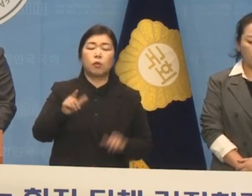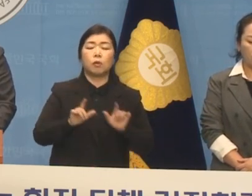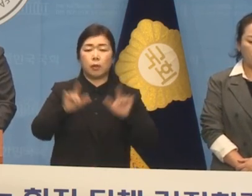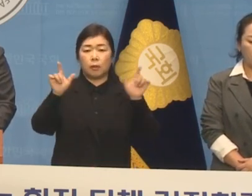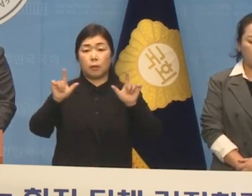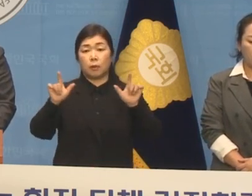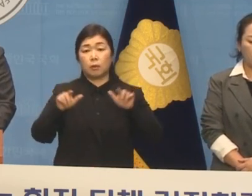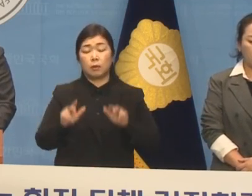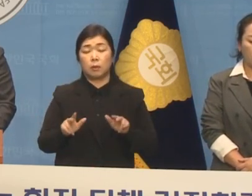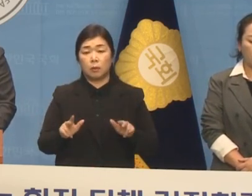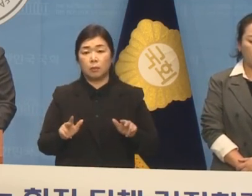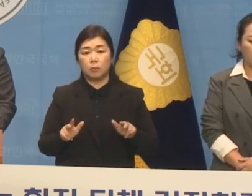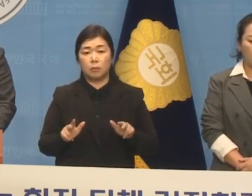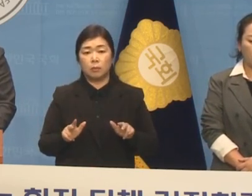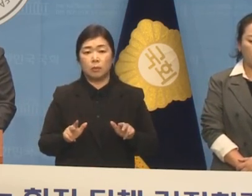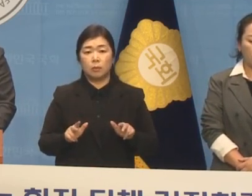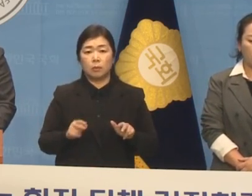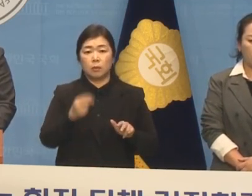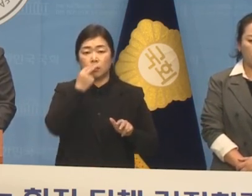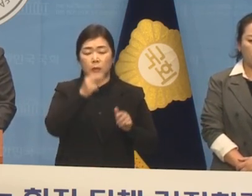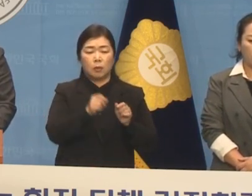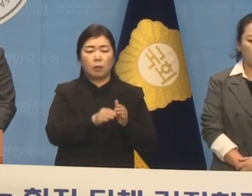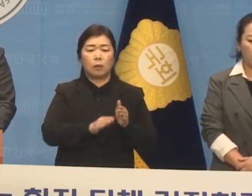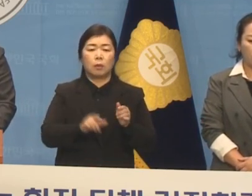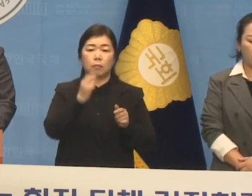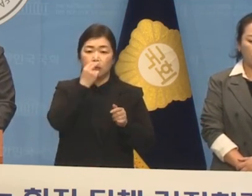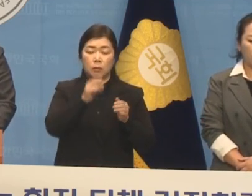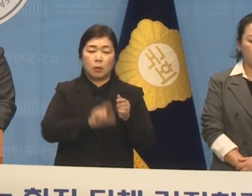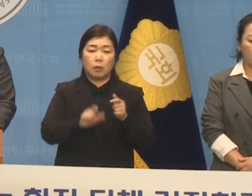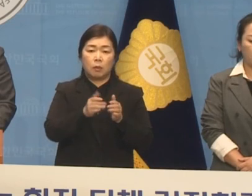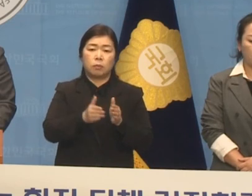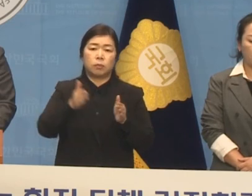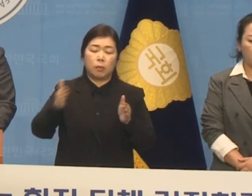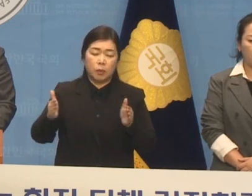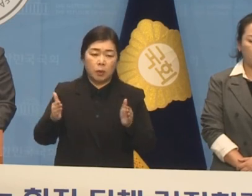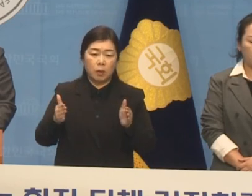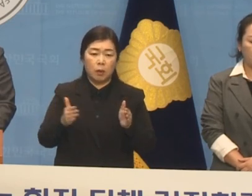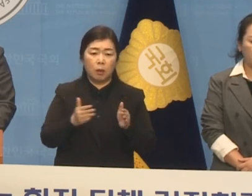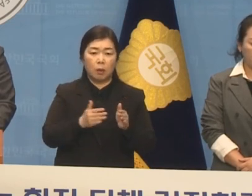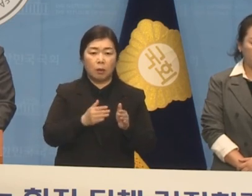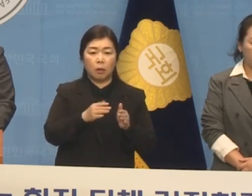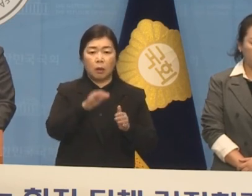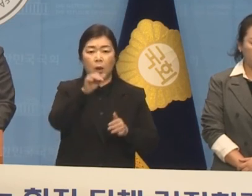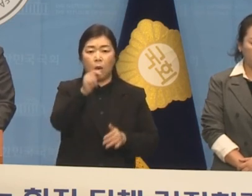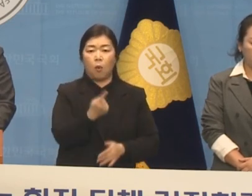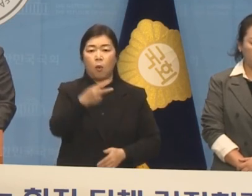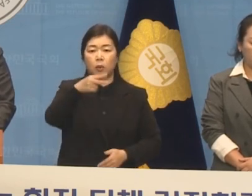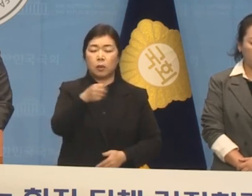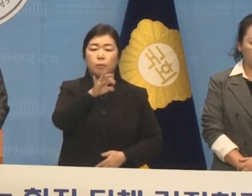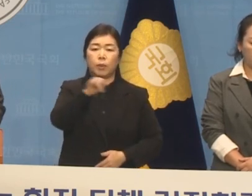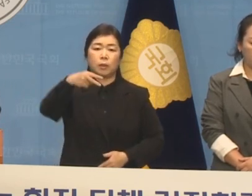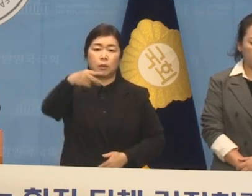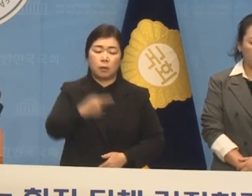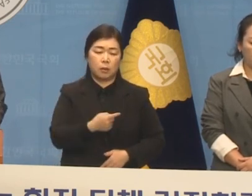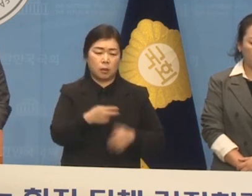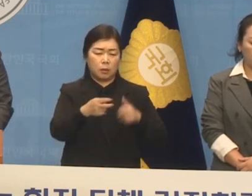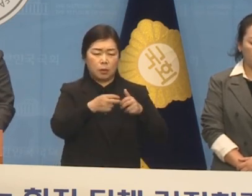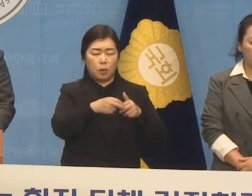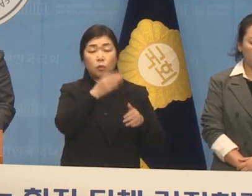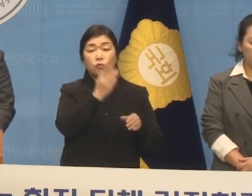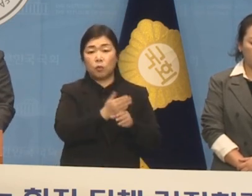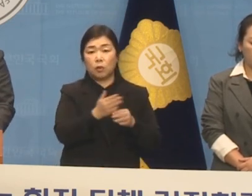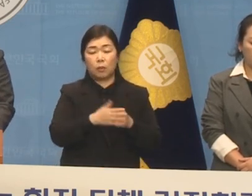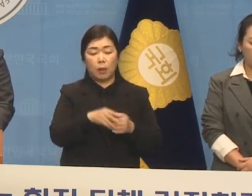1946년생으로 현재 여명 3개월 진단을 받으시고 호스피스 진료를 받고 계셔 낭독으로 이를 대신합니다.